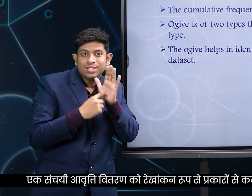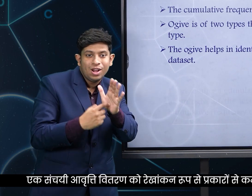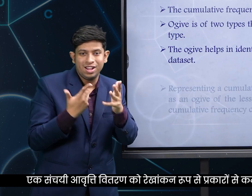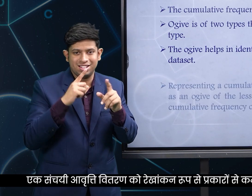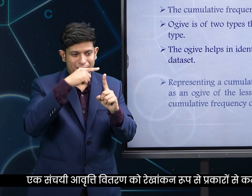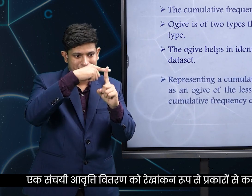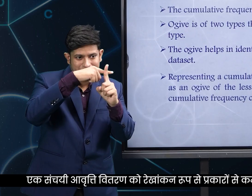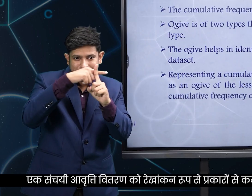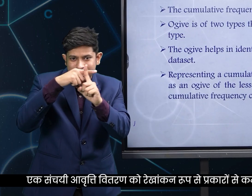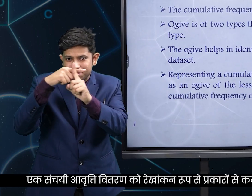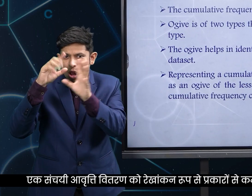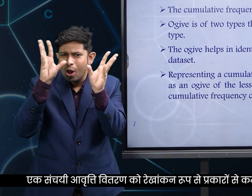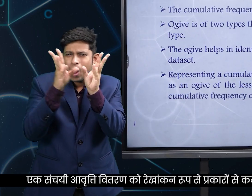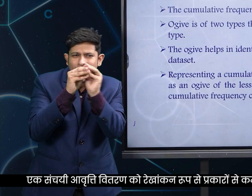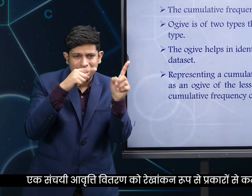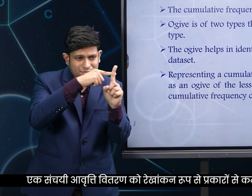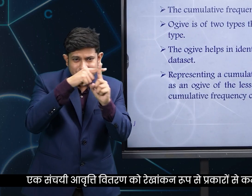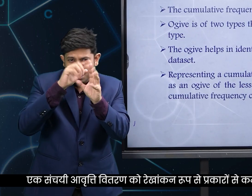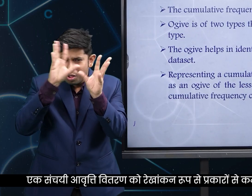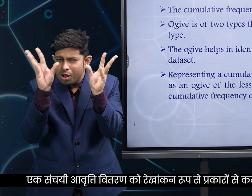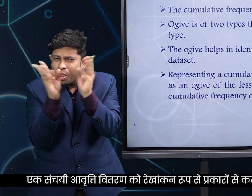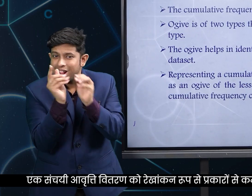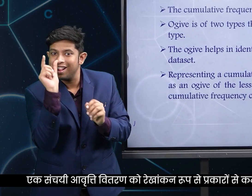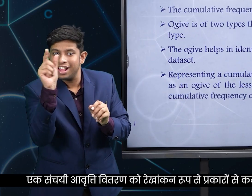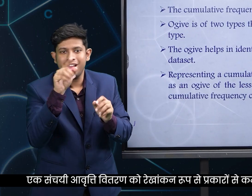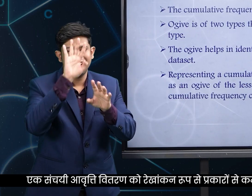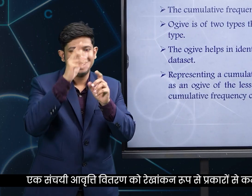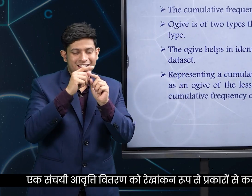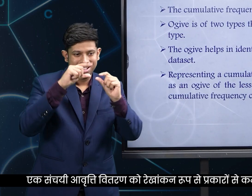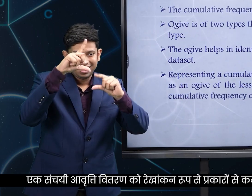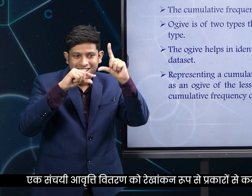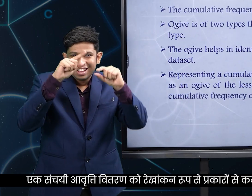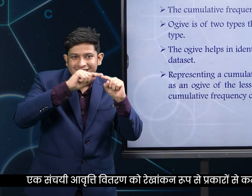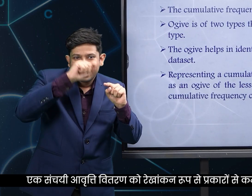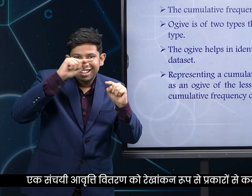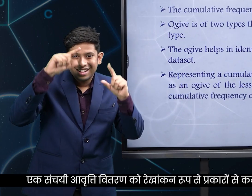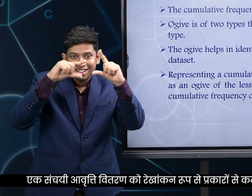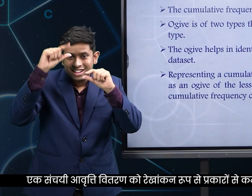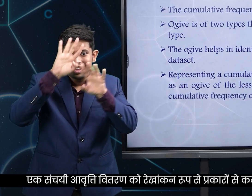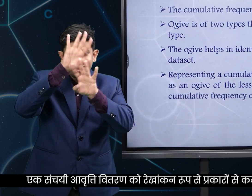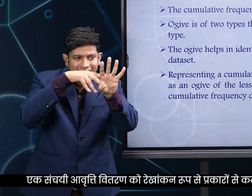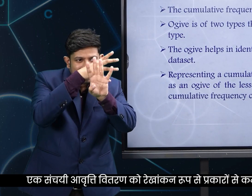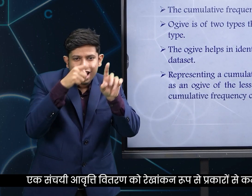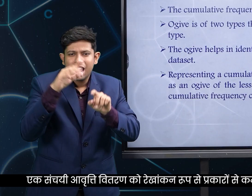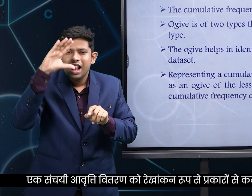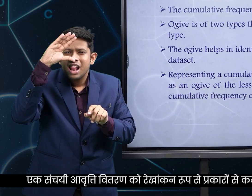एक संचयी आवृत्ति वितरण को रेखांकन रूप से प्रकारों से कम और अधिक के एक